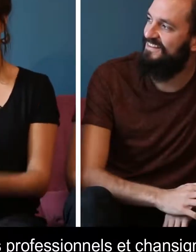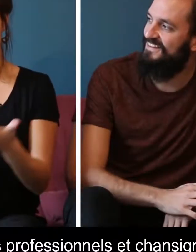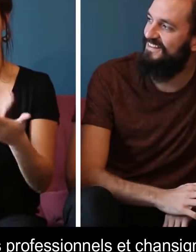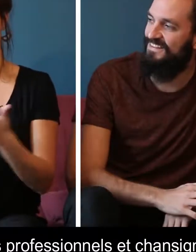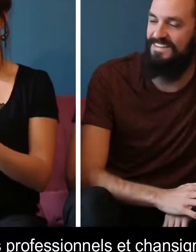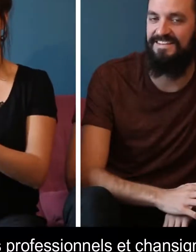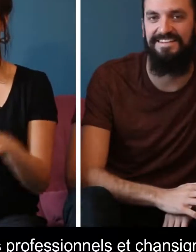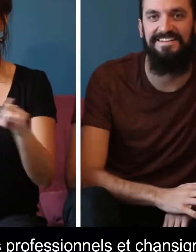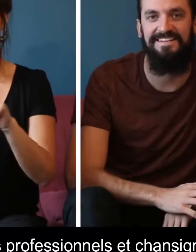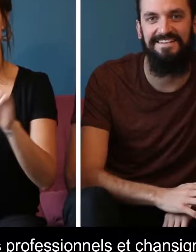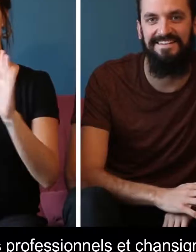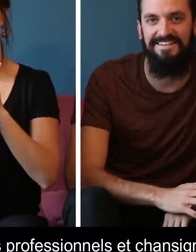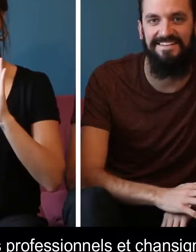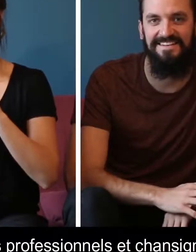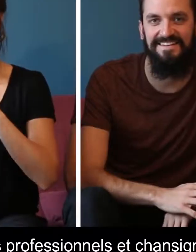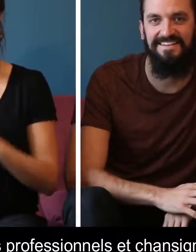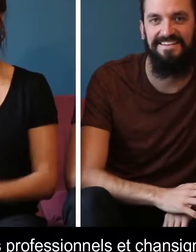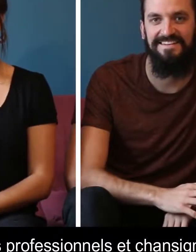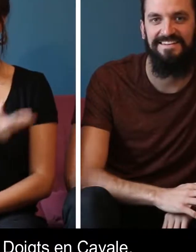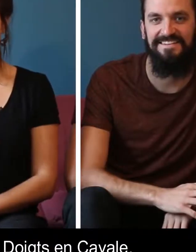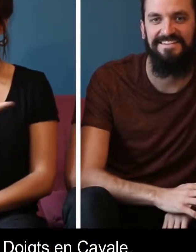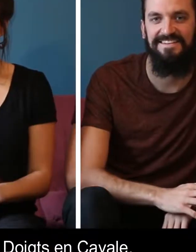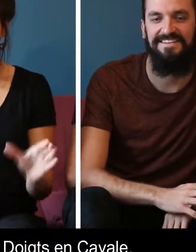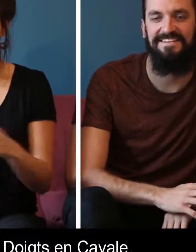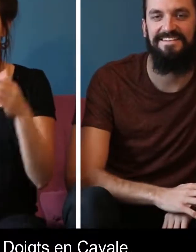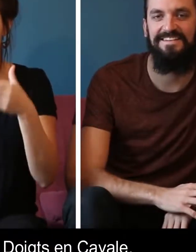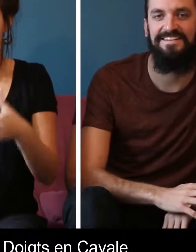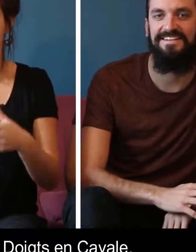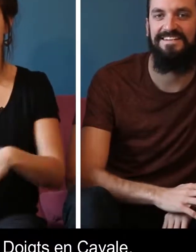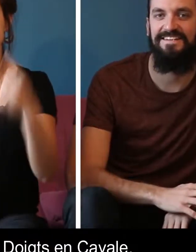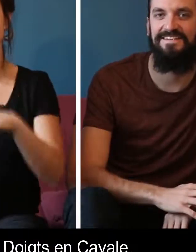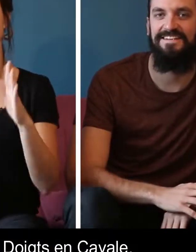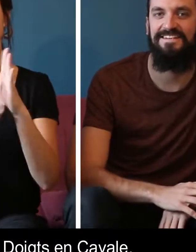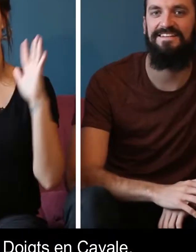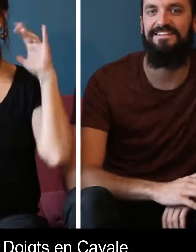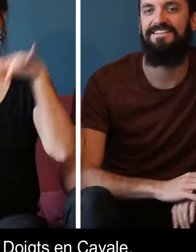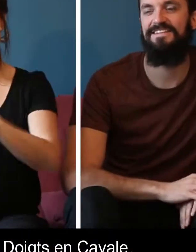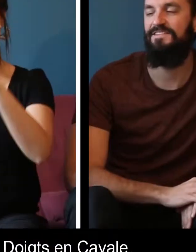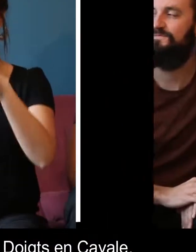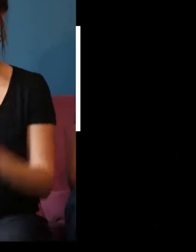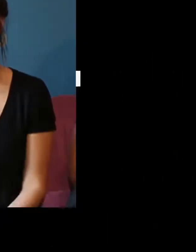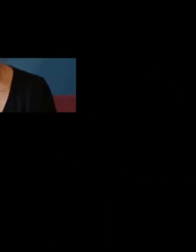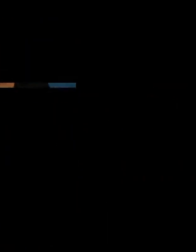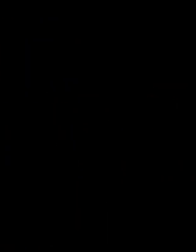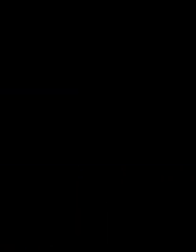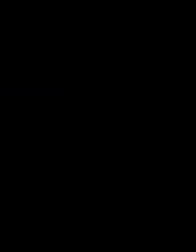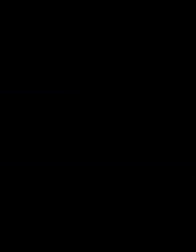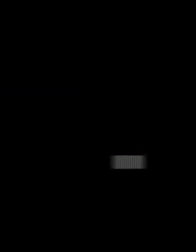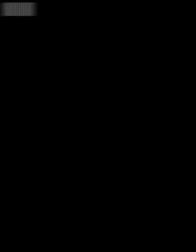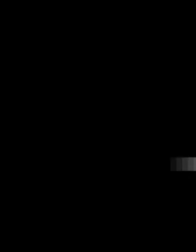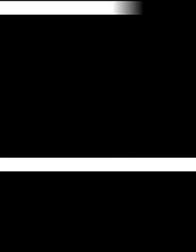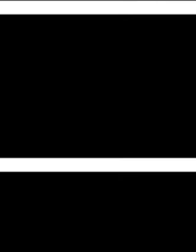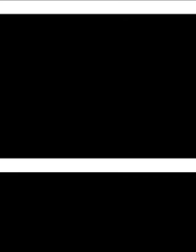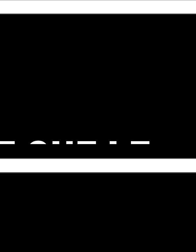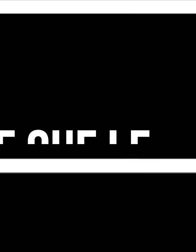sommes tous les trois interprètes professionnels et chansigneurs, membres du collectif des 10 doigts en cavale. Musique